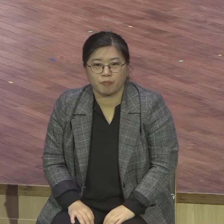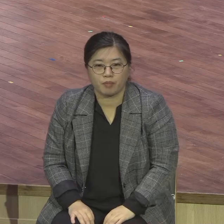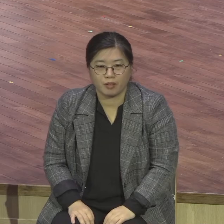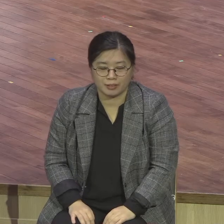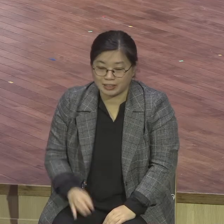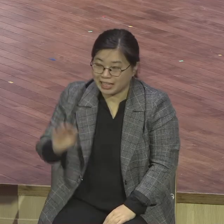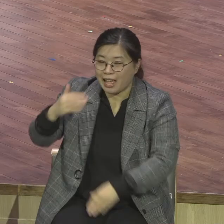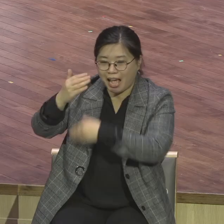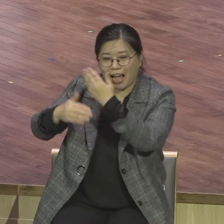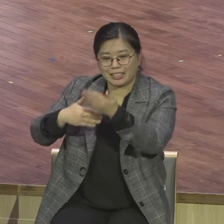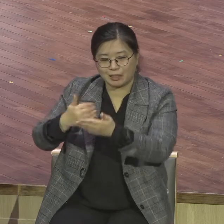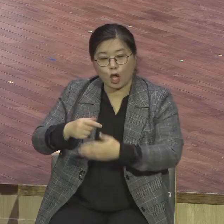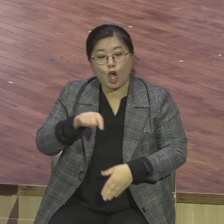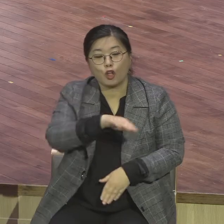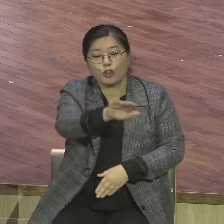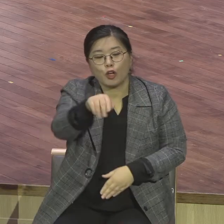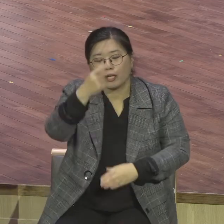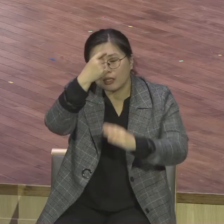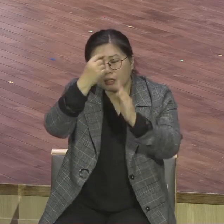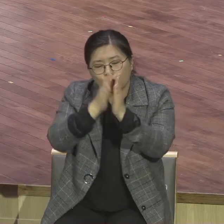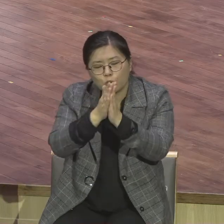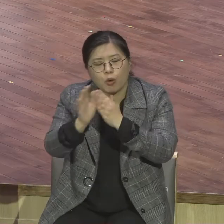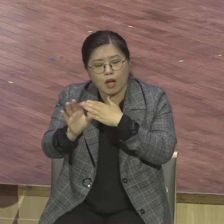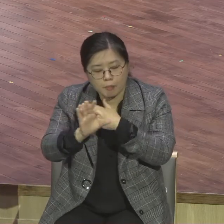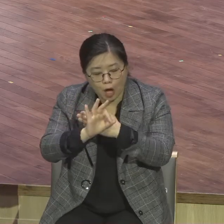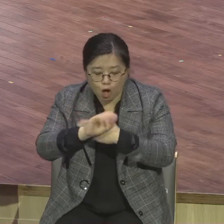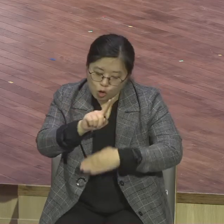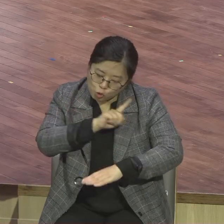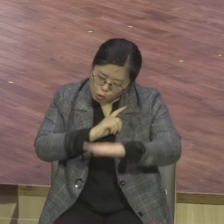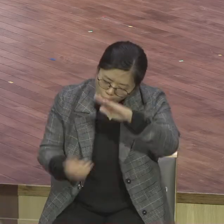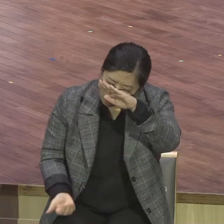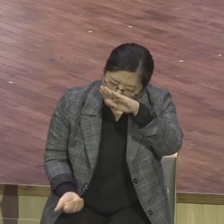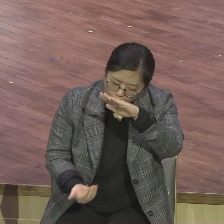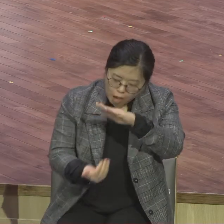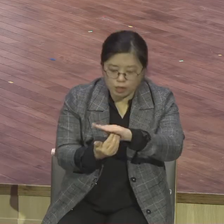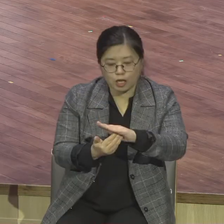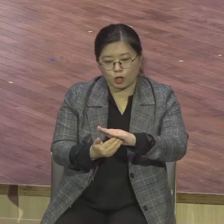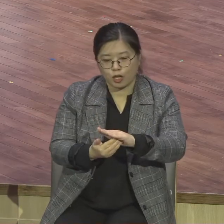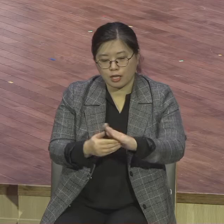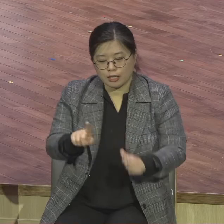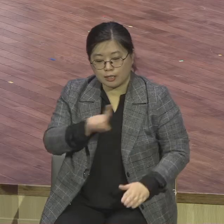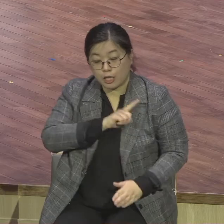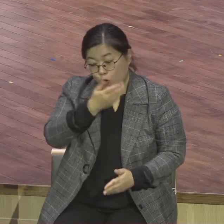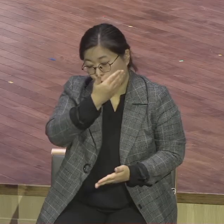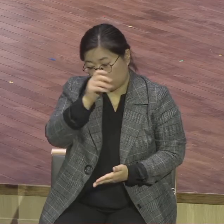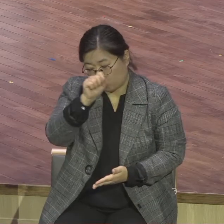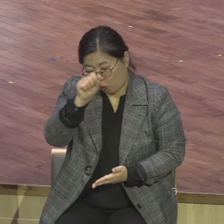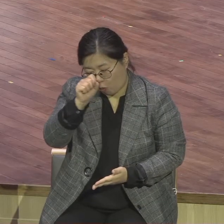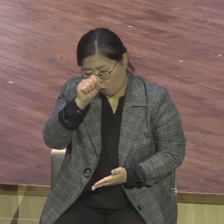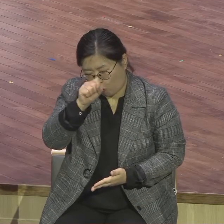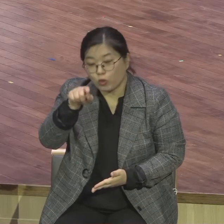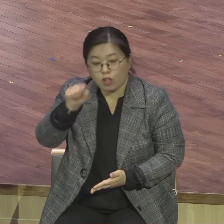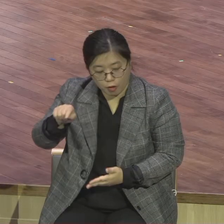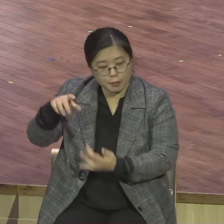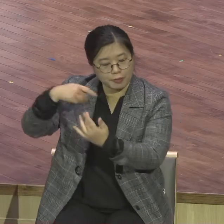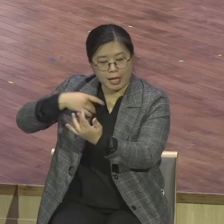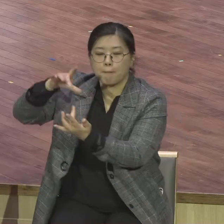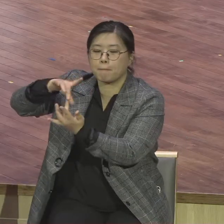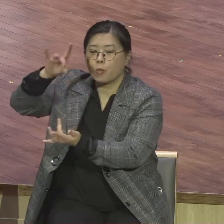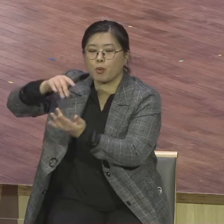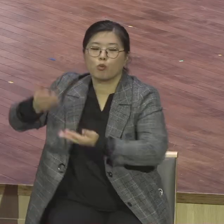최상의 것으로, 최고의 것으로 우리를 만족하게 채우신다.